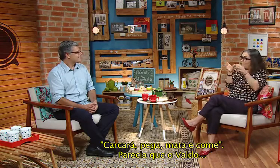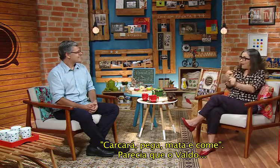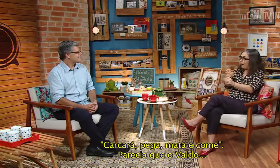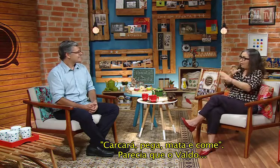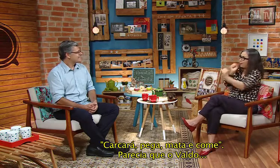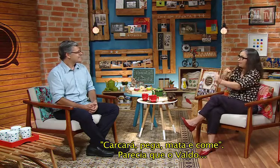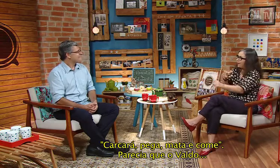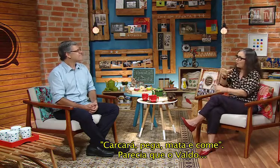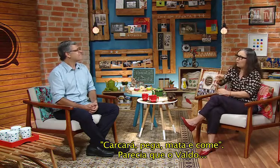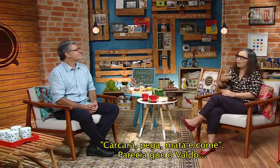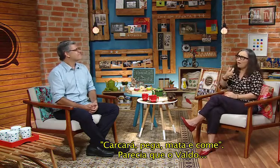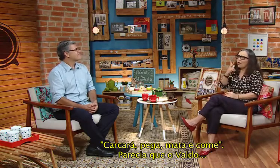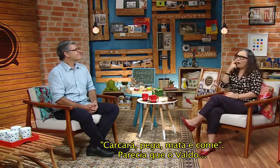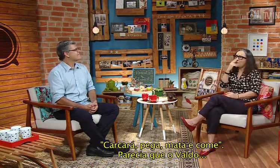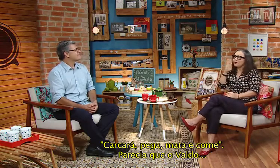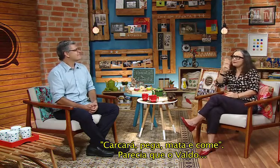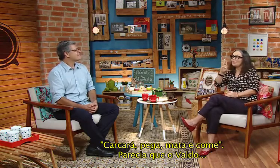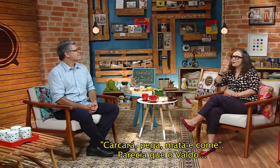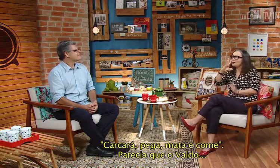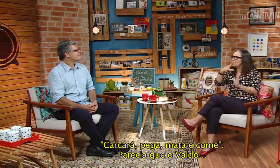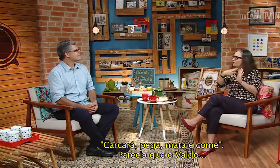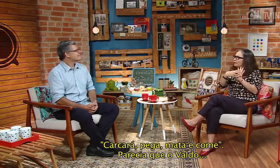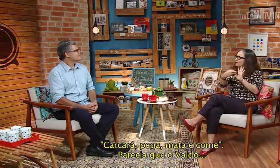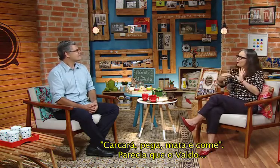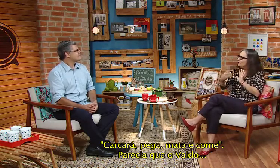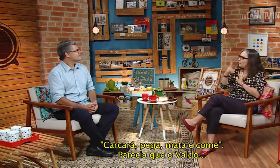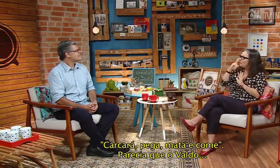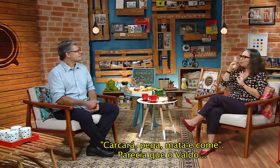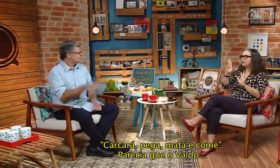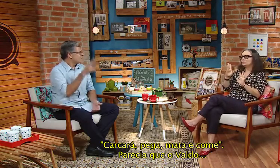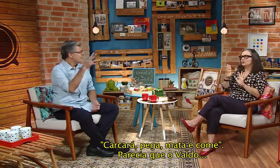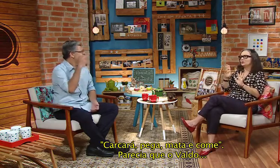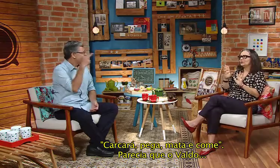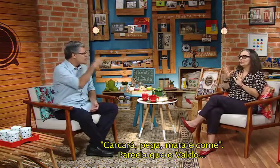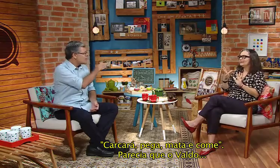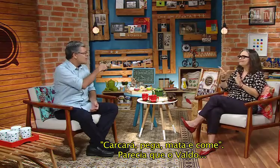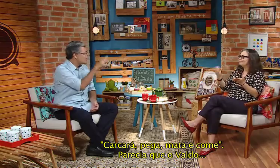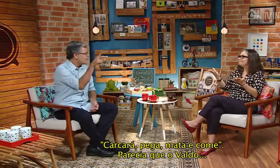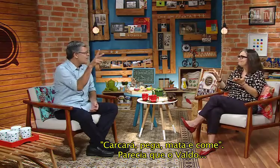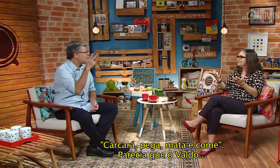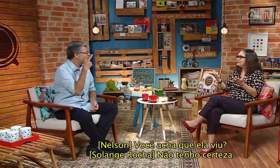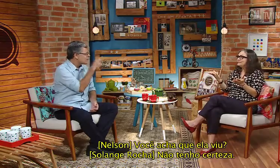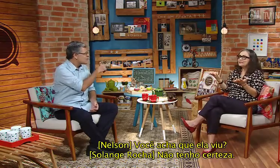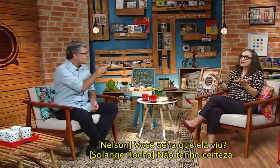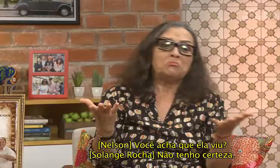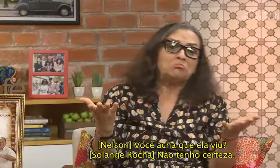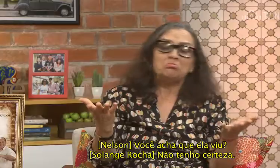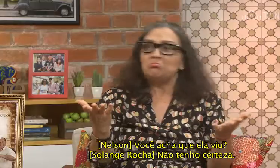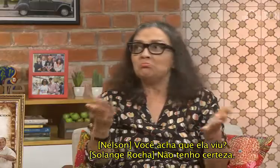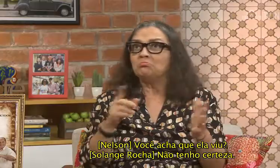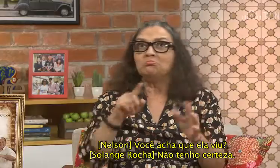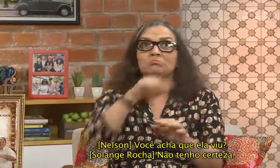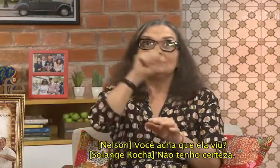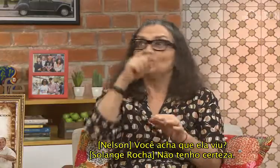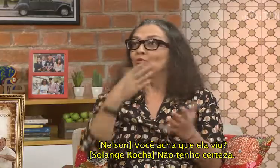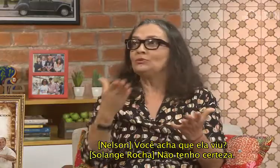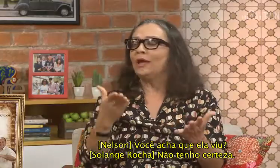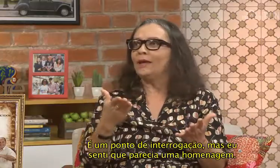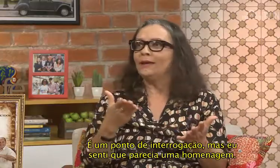Pega, mata e come E aí eu parecia que O Valdo acha que ela viu? Não sei Eu não tenho certeza É um